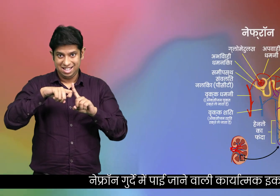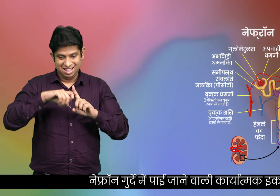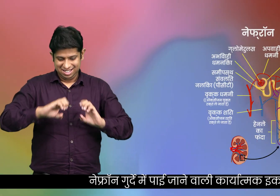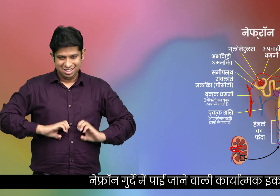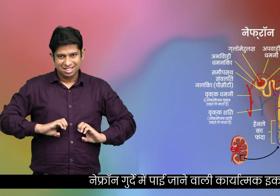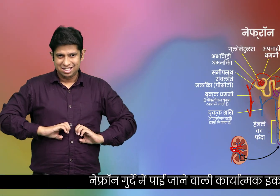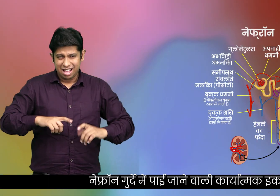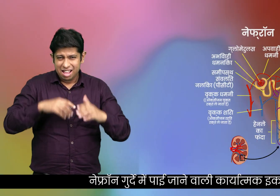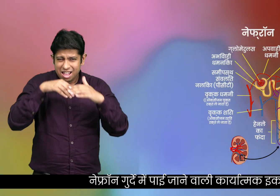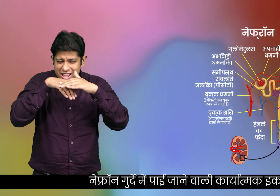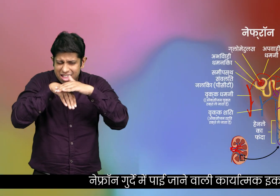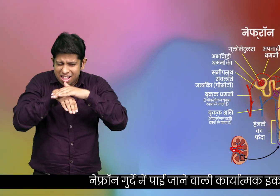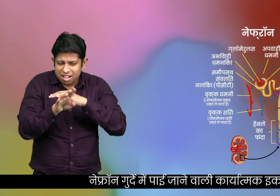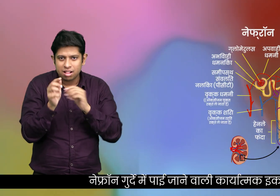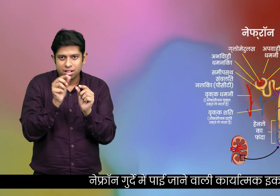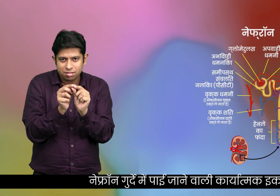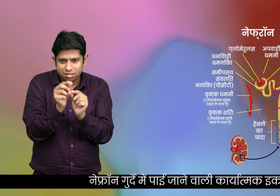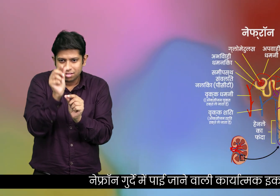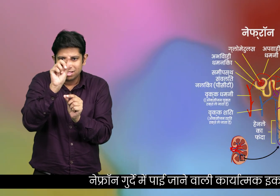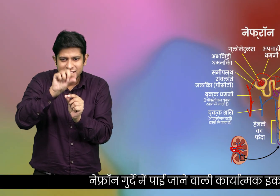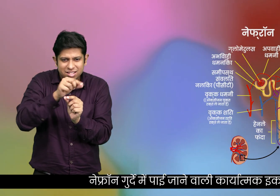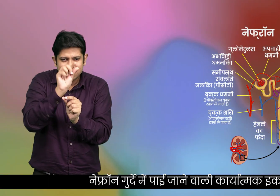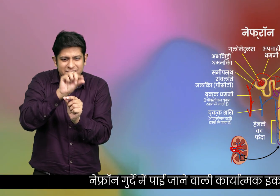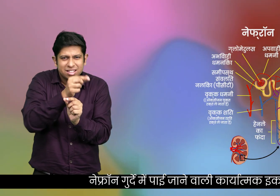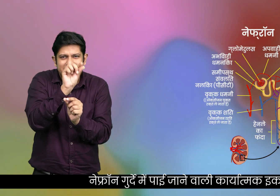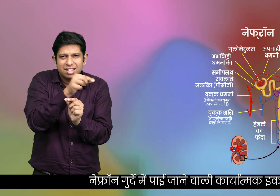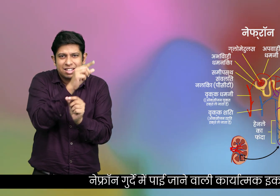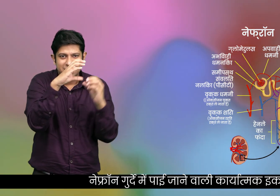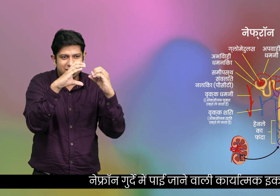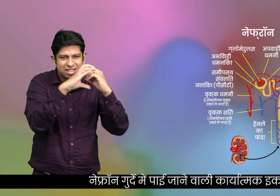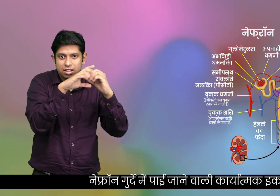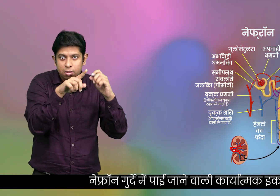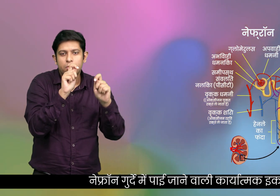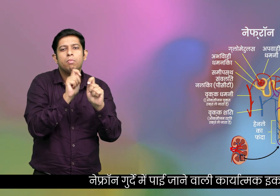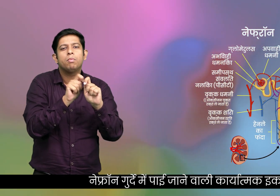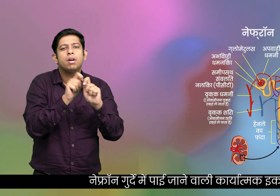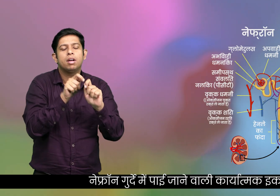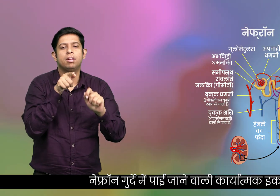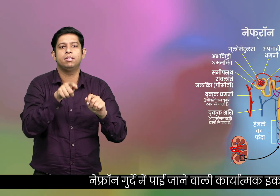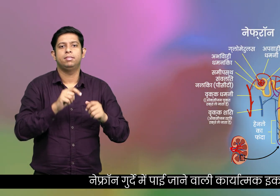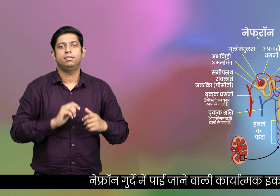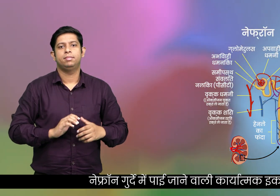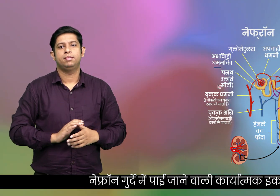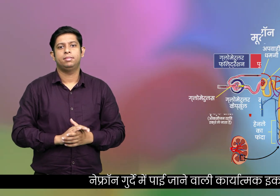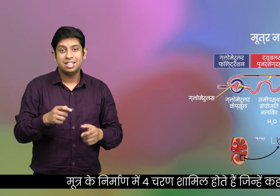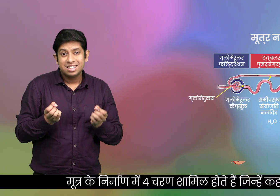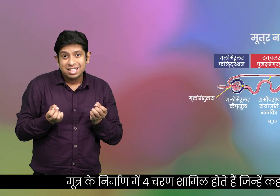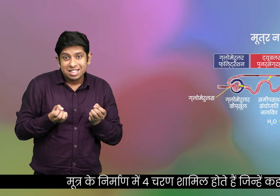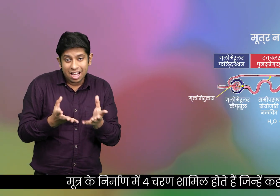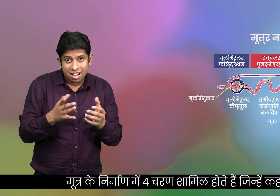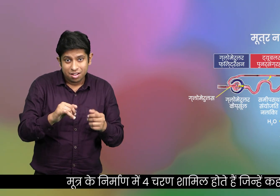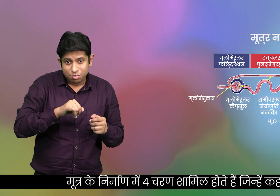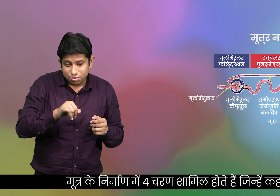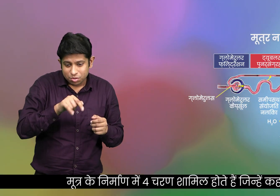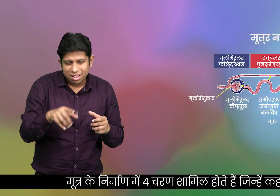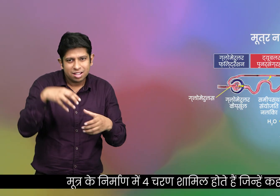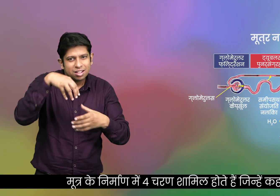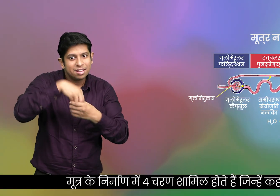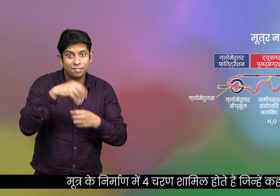नेफ्रॉन गुर्दे में पाए जाने वाली कार्यात्मक इकाइयां हैं। मूत्र के निर्माण में